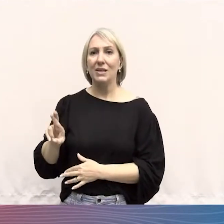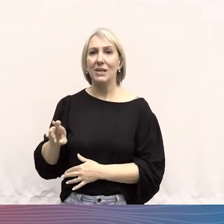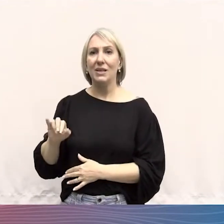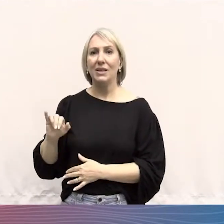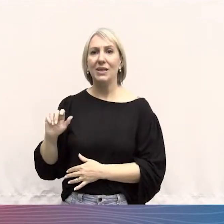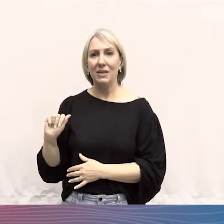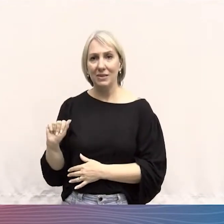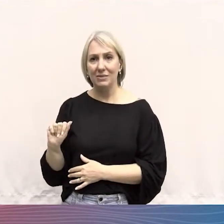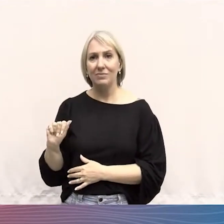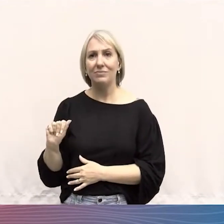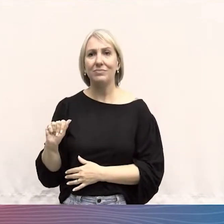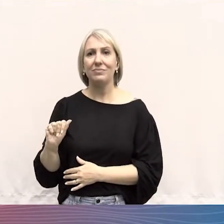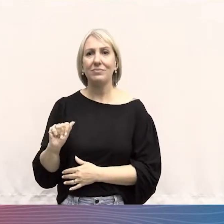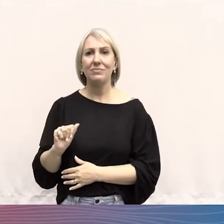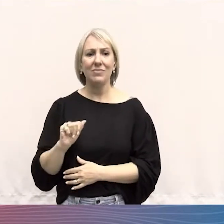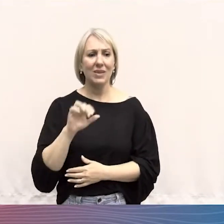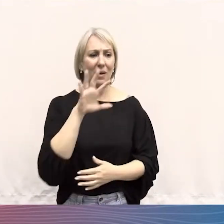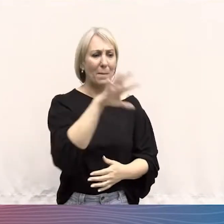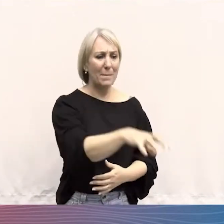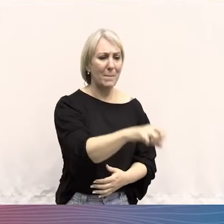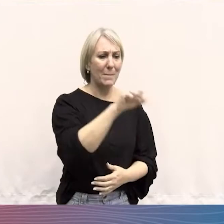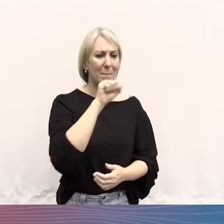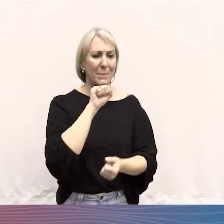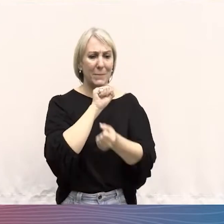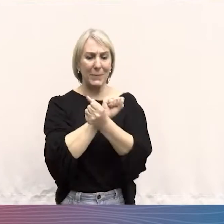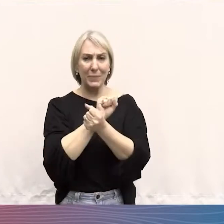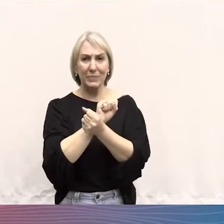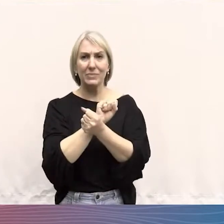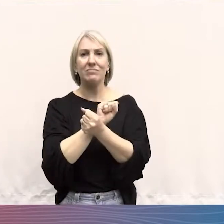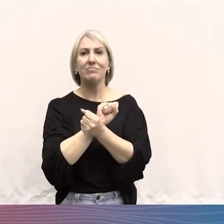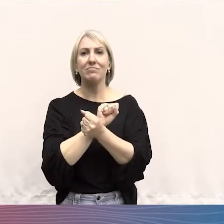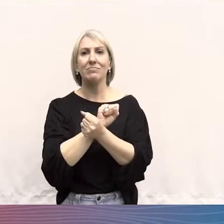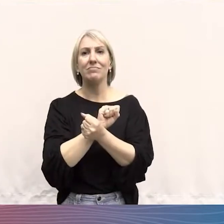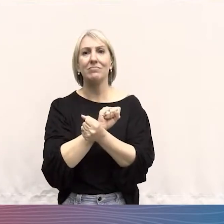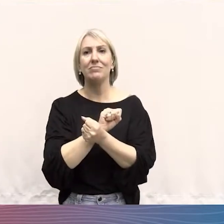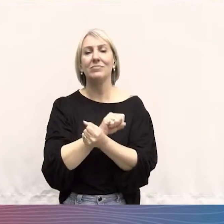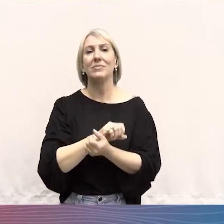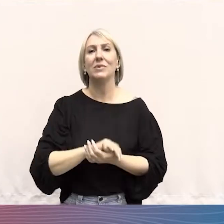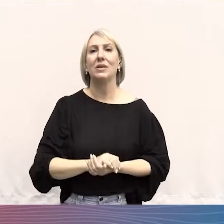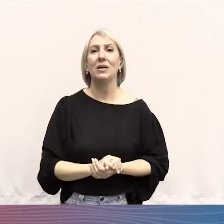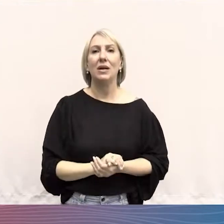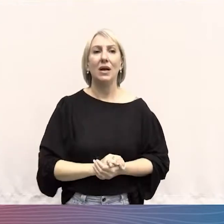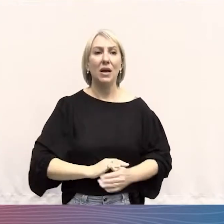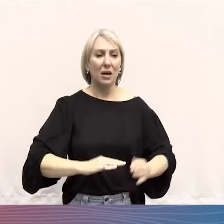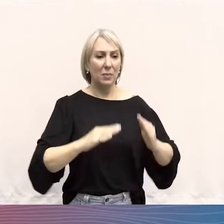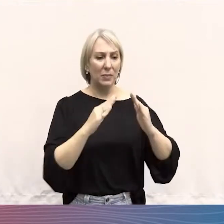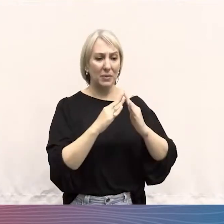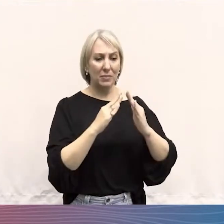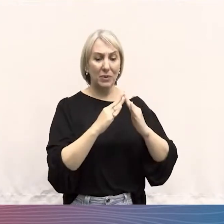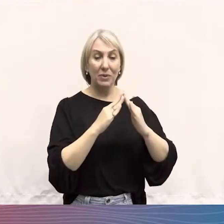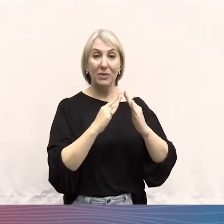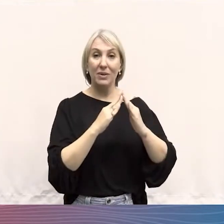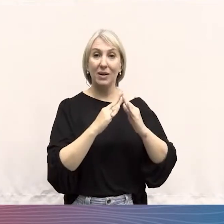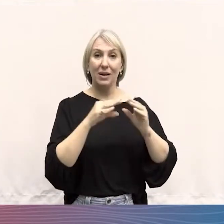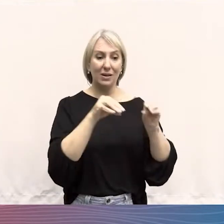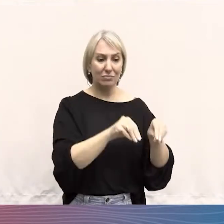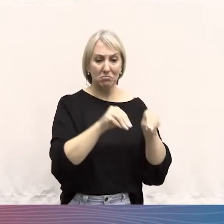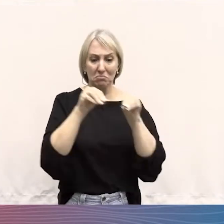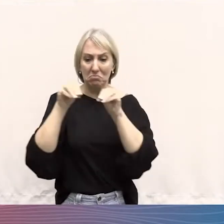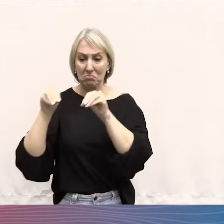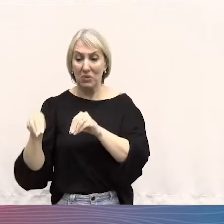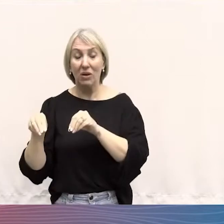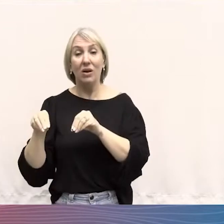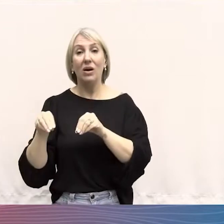é, acho que na região da Mesopotâmia, para morar no lugar deles aqui em